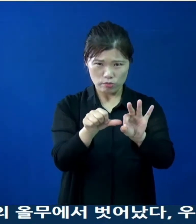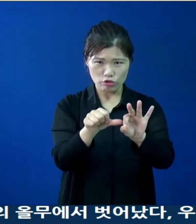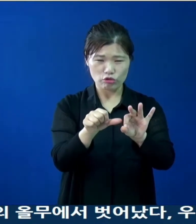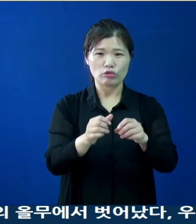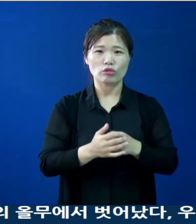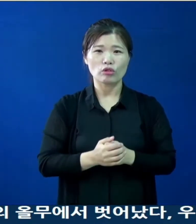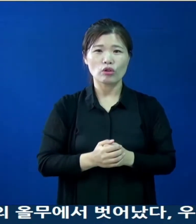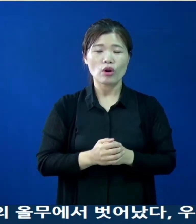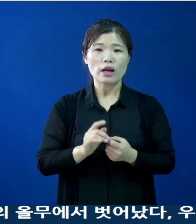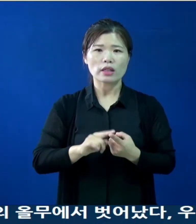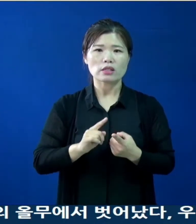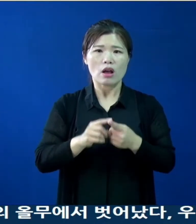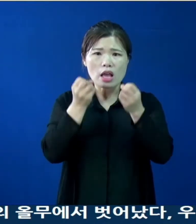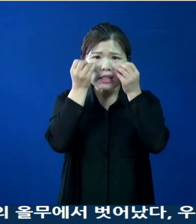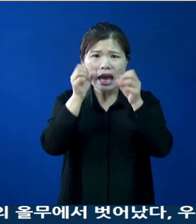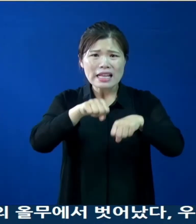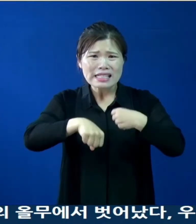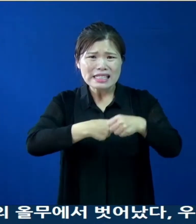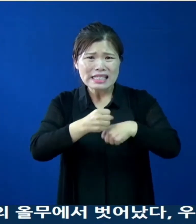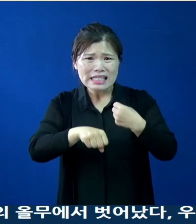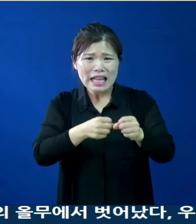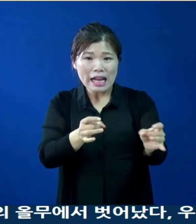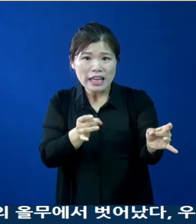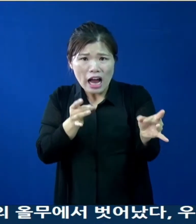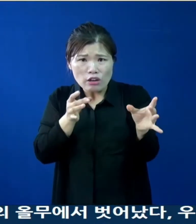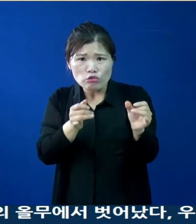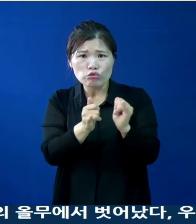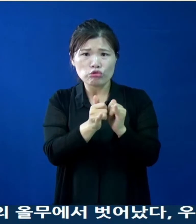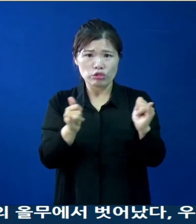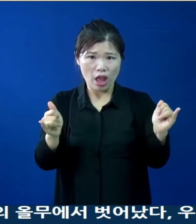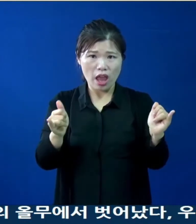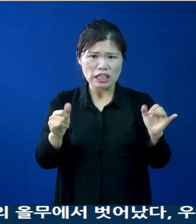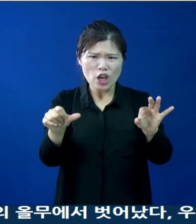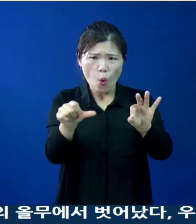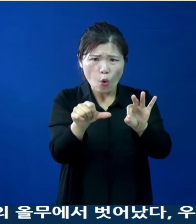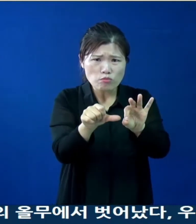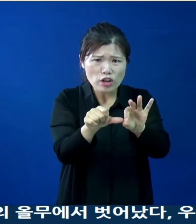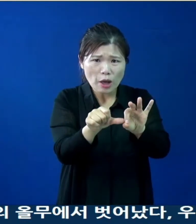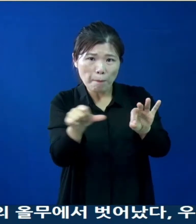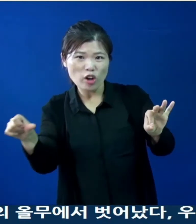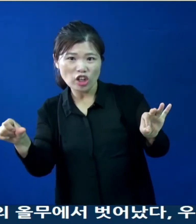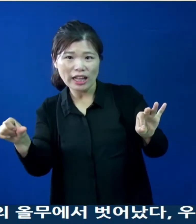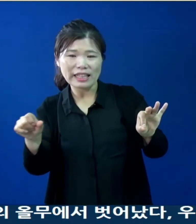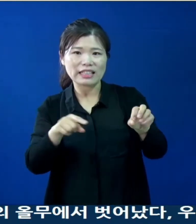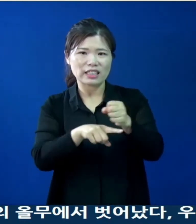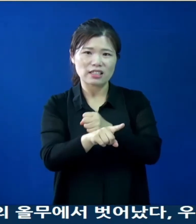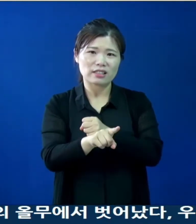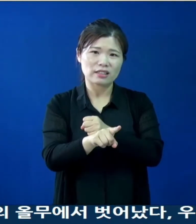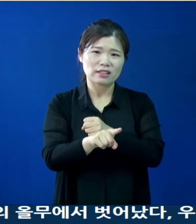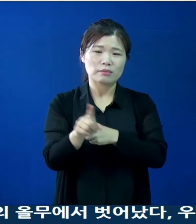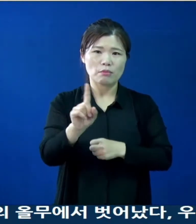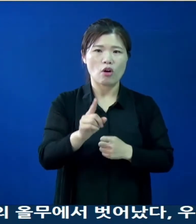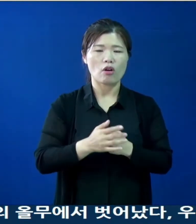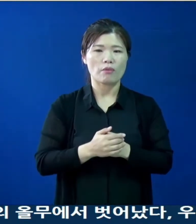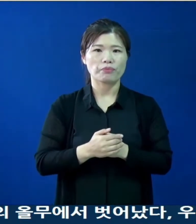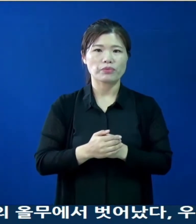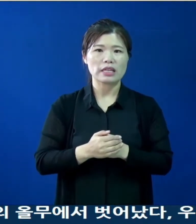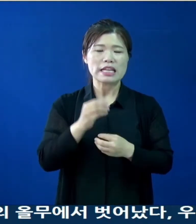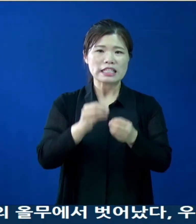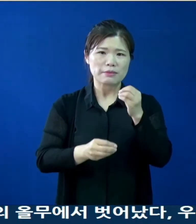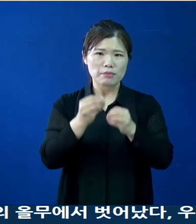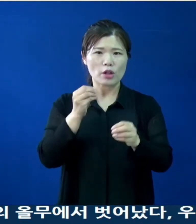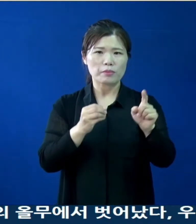새 사냥꾼의 올무에서 벗어났다, 이 말을 좀 더 정확하게 이해하기 위해서 시편 124편 7절과 8절을